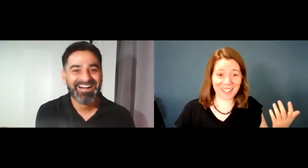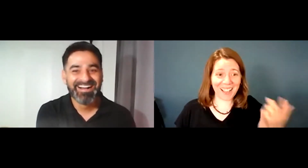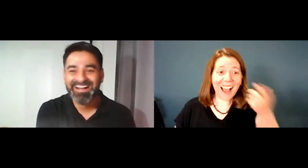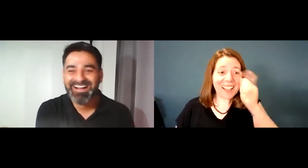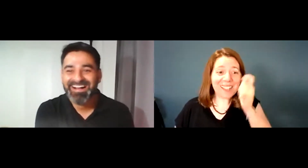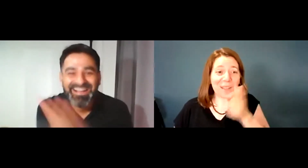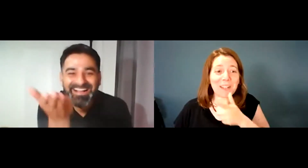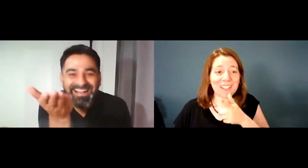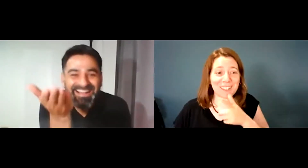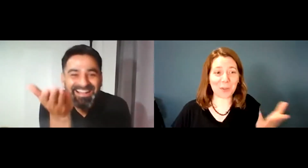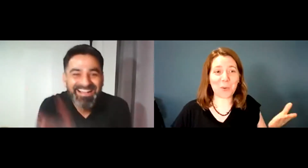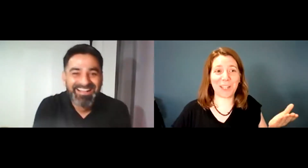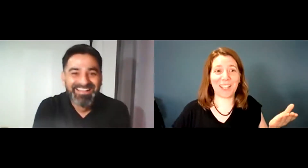No. ¿A quién se parece, Rubén?